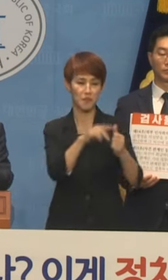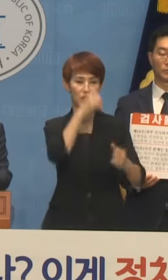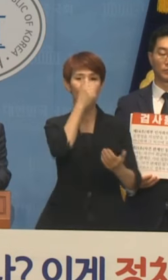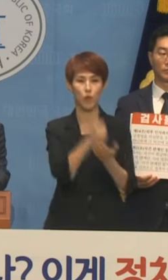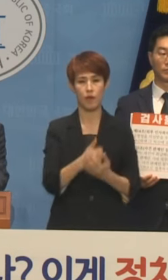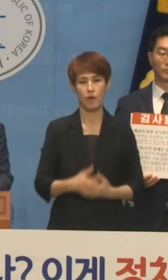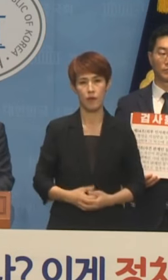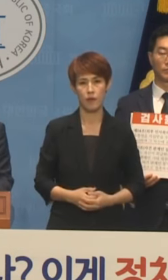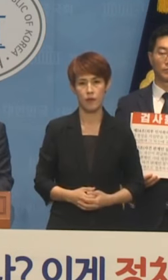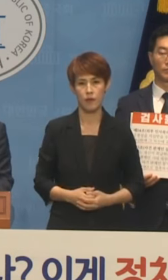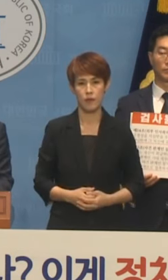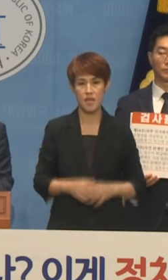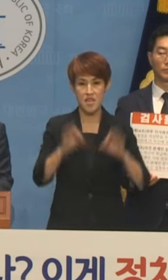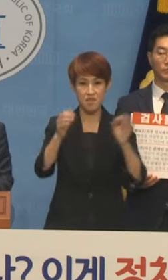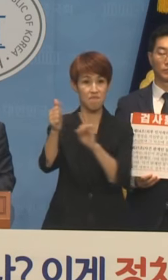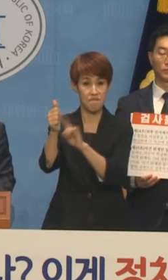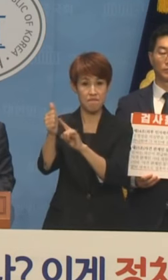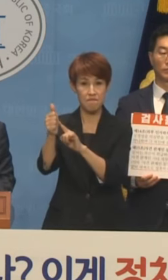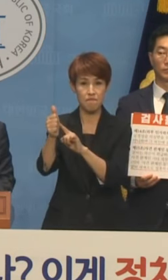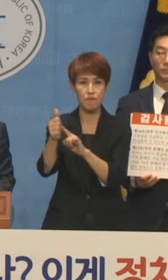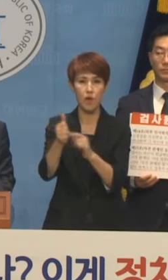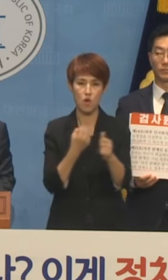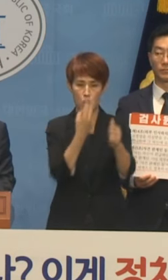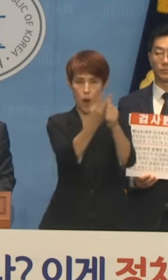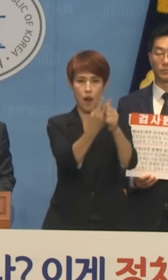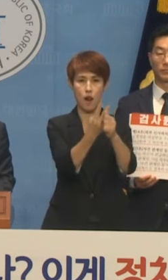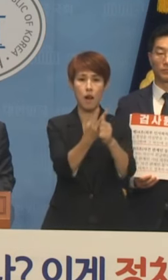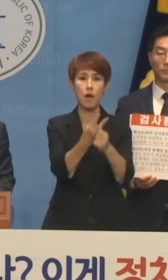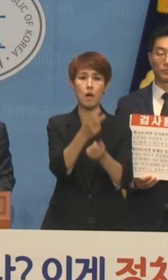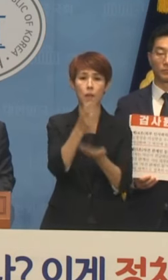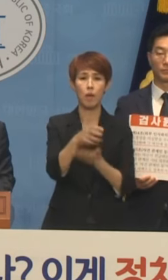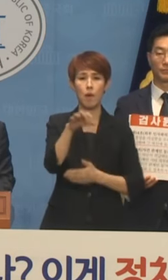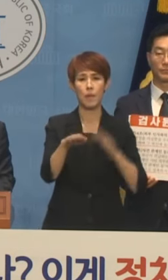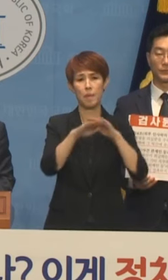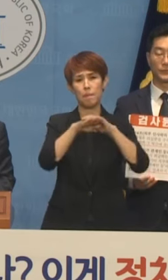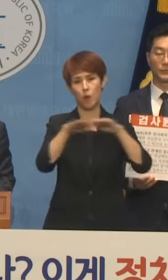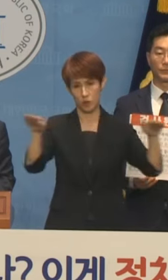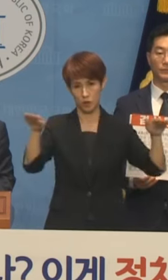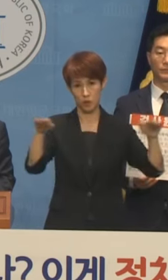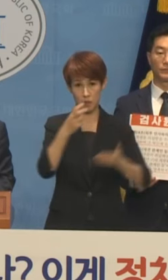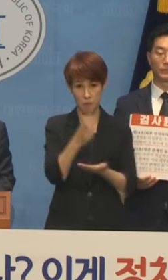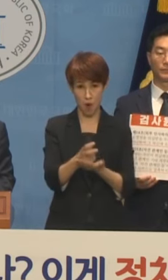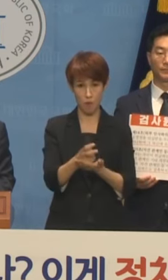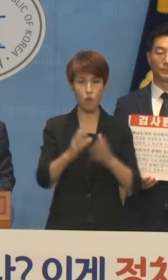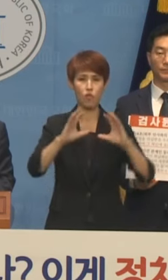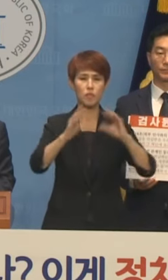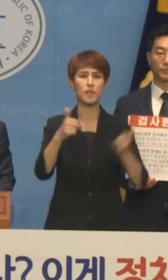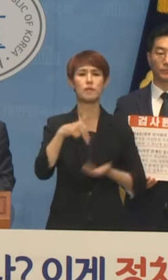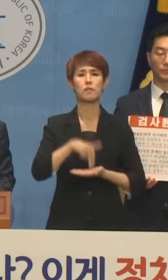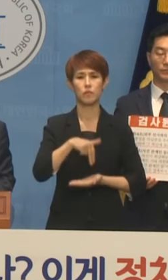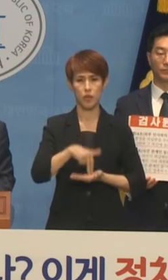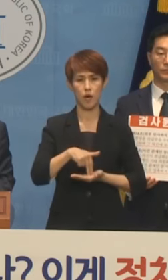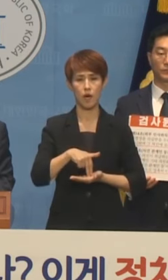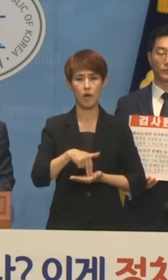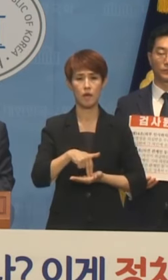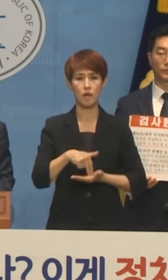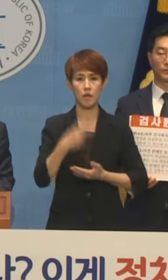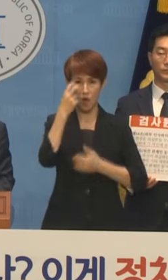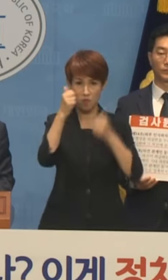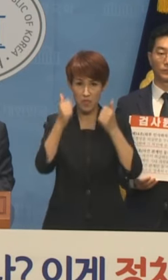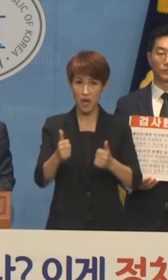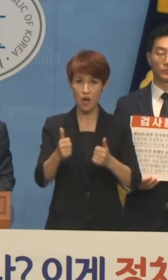이에 위처럼 피고발인 김영철을 고발하오니 법 앞에 평등이라는 헌법 규정이 국민의 한 사람인 현직 검사에게는